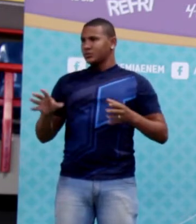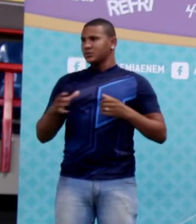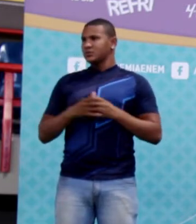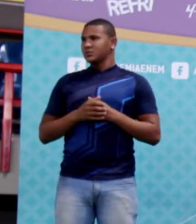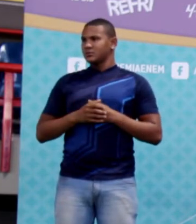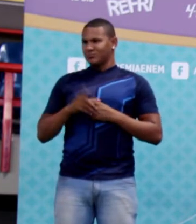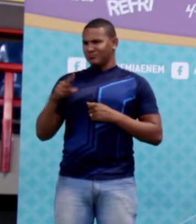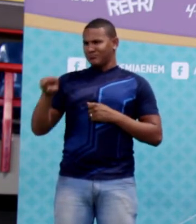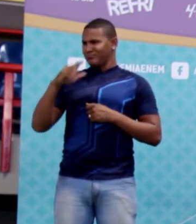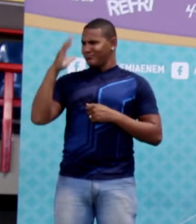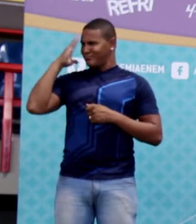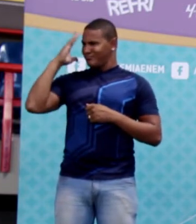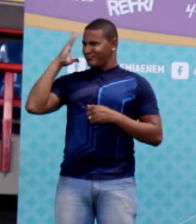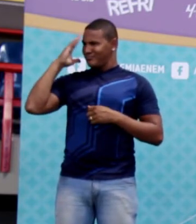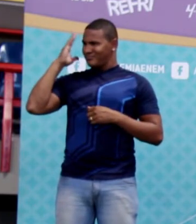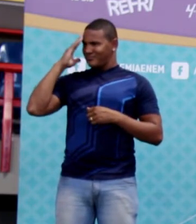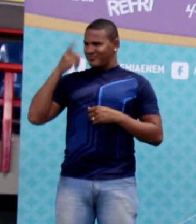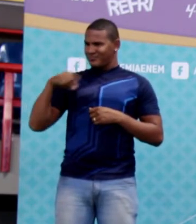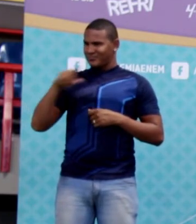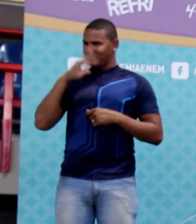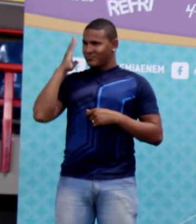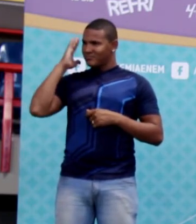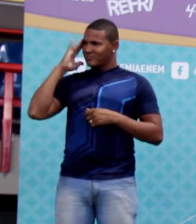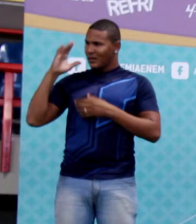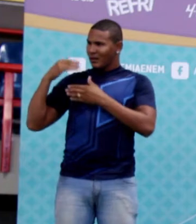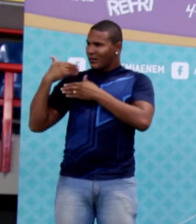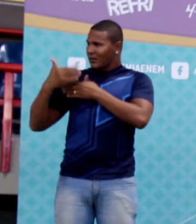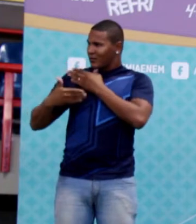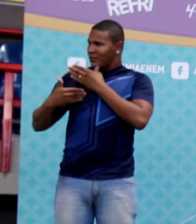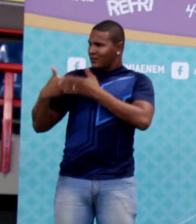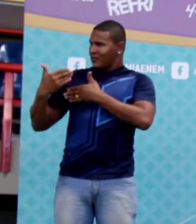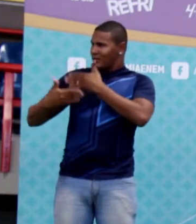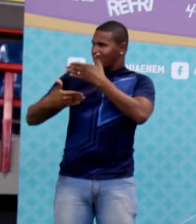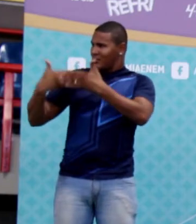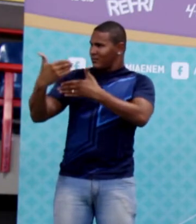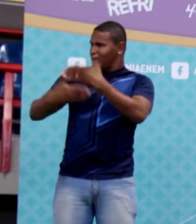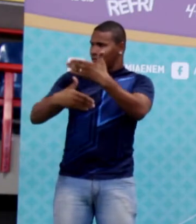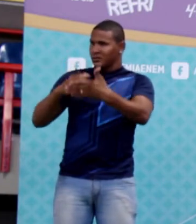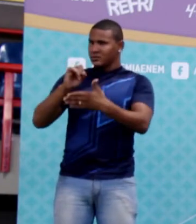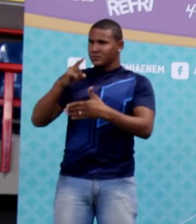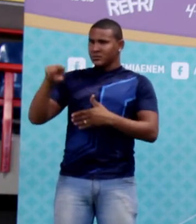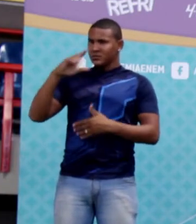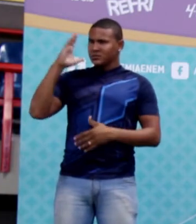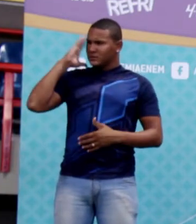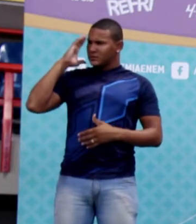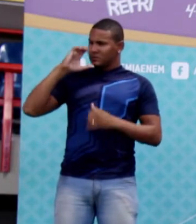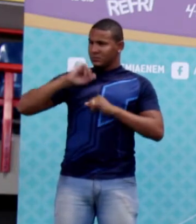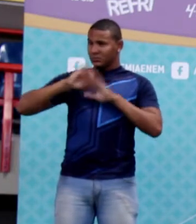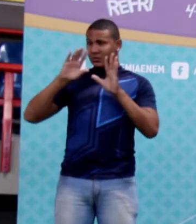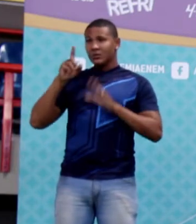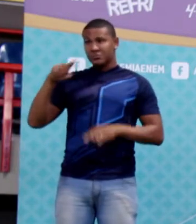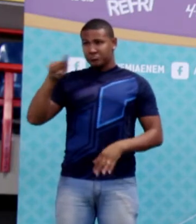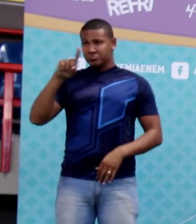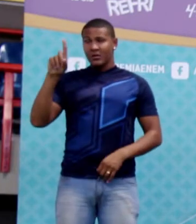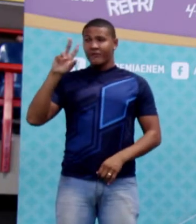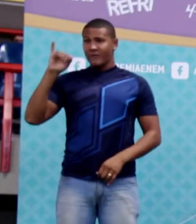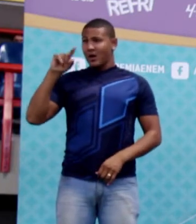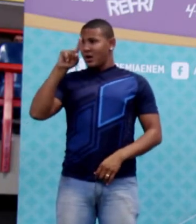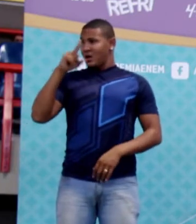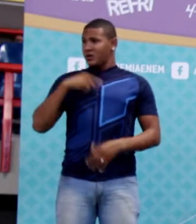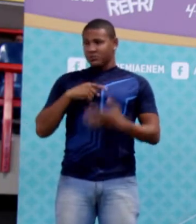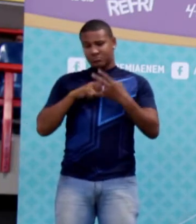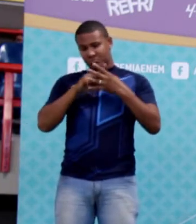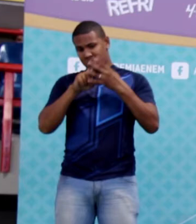é uma sequência? Está todo mundo compreendendo? Olha, quem compreender isso que eu estou dizendo vai acertar as